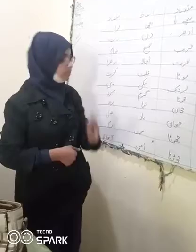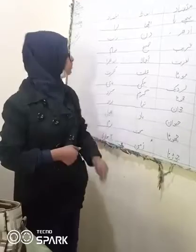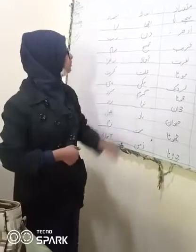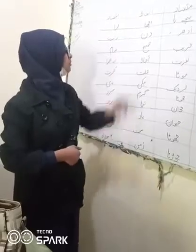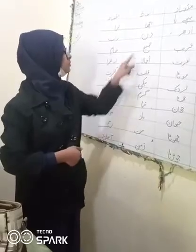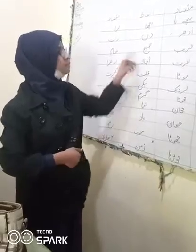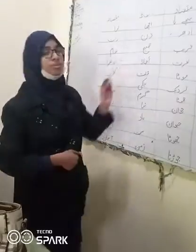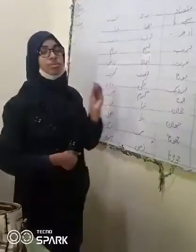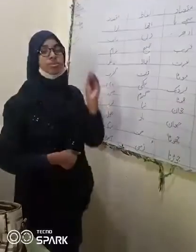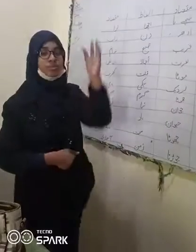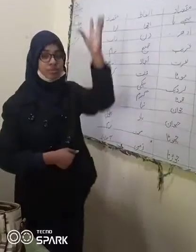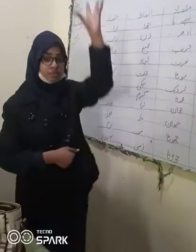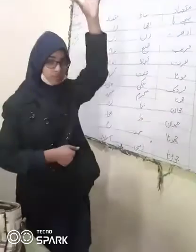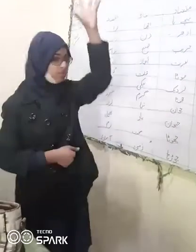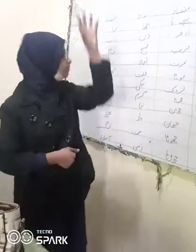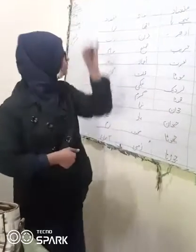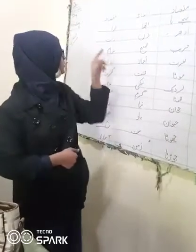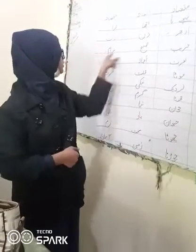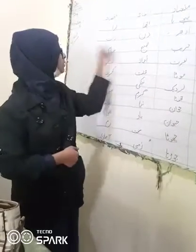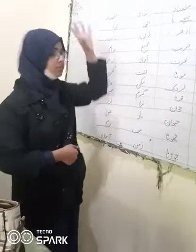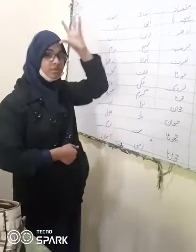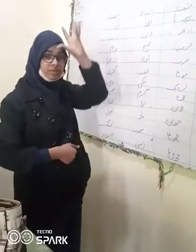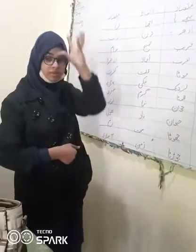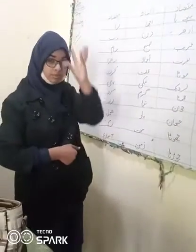रात, सुबह शाम,